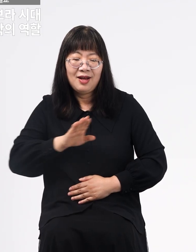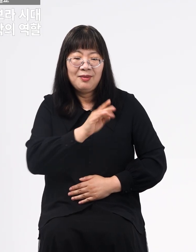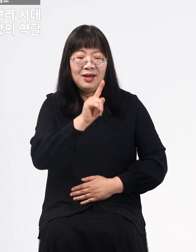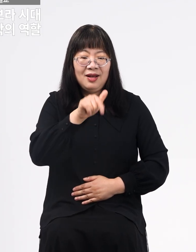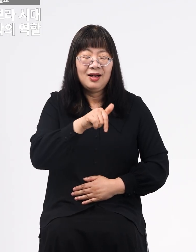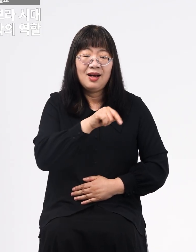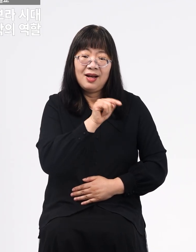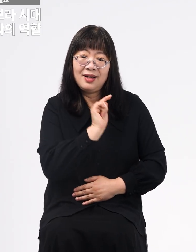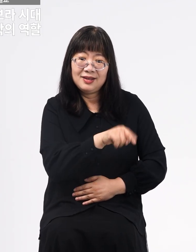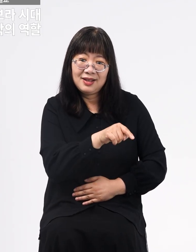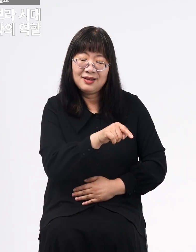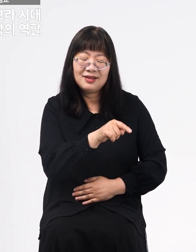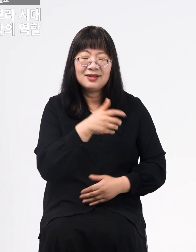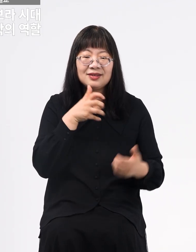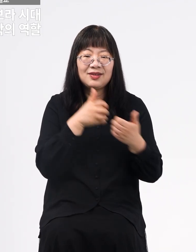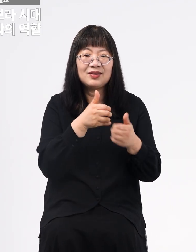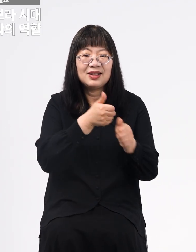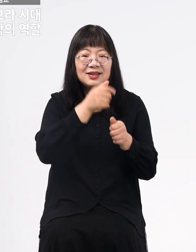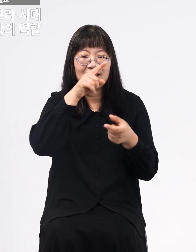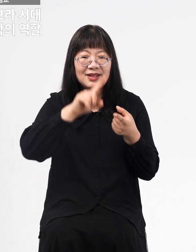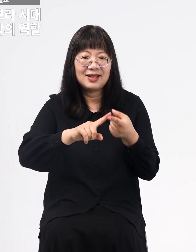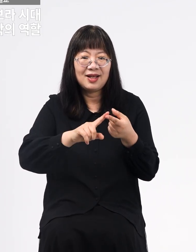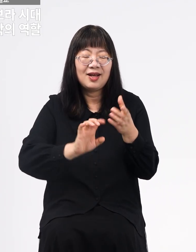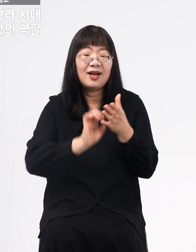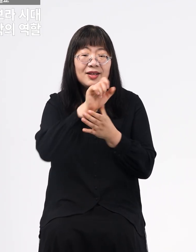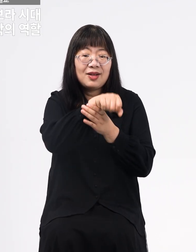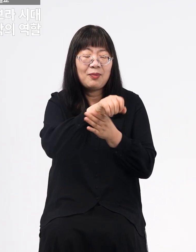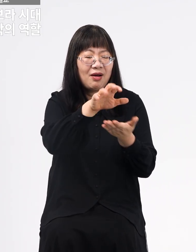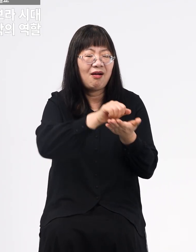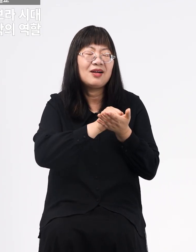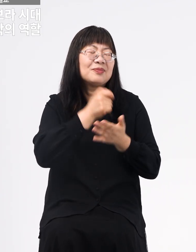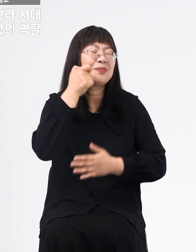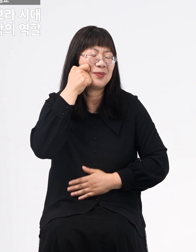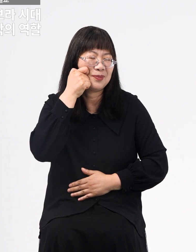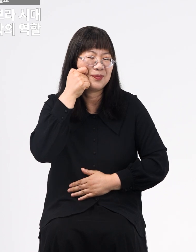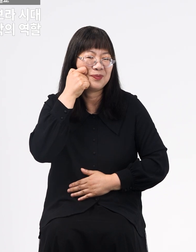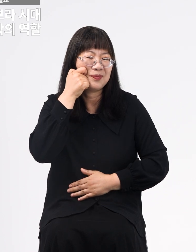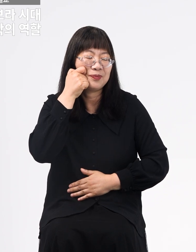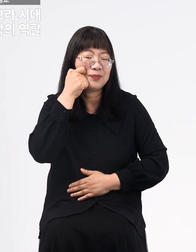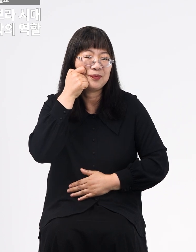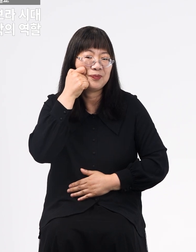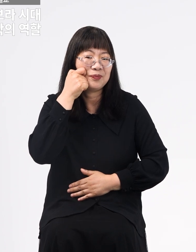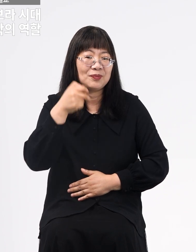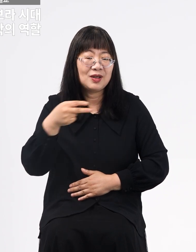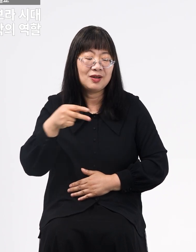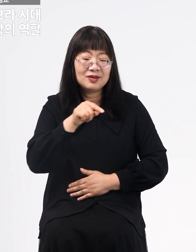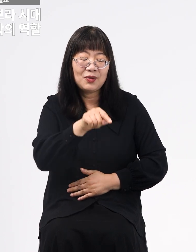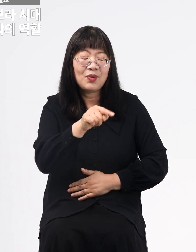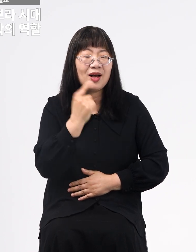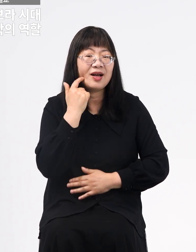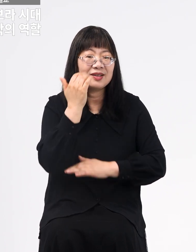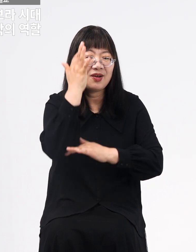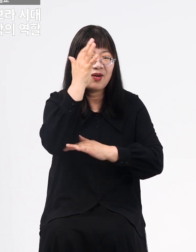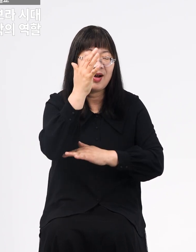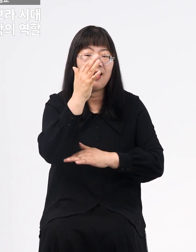그 전쟁의 승리에 대한 열매는 거두지 못할 것이다. 즉 네가 그